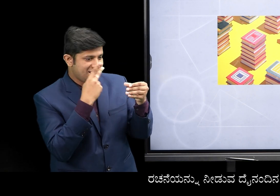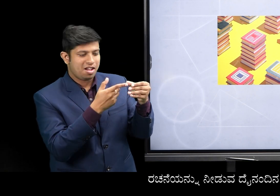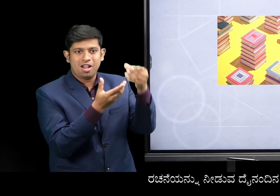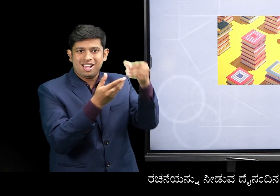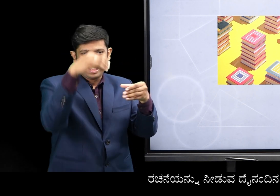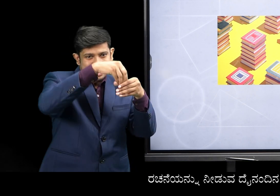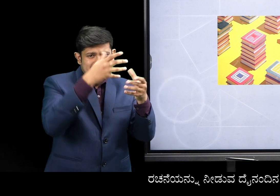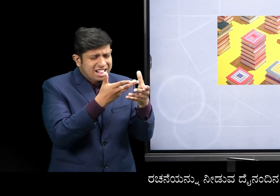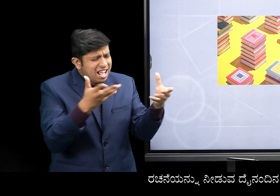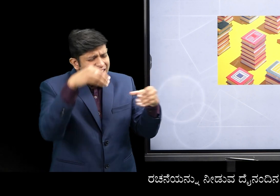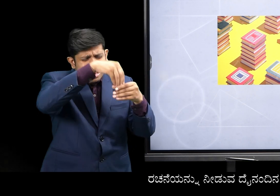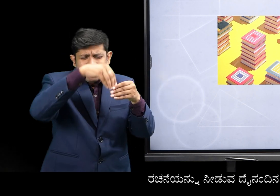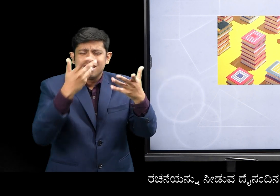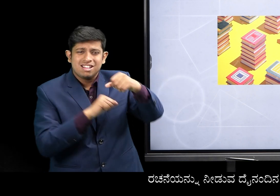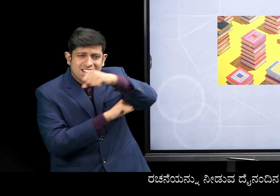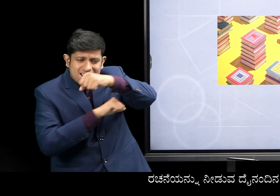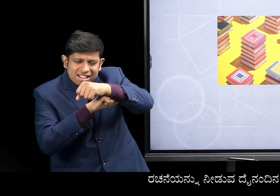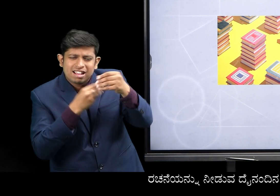ದೈನಂದಿನ ಆಕಾರಗಳಾಗಿವೆ.